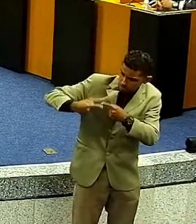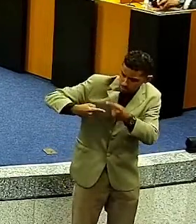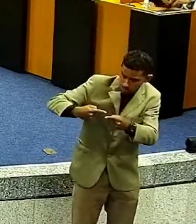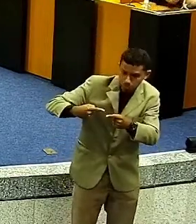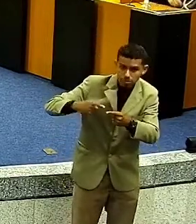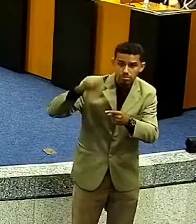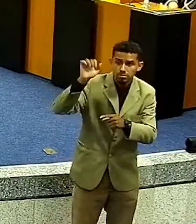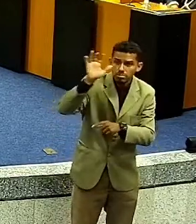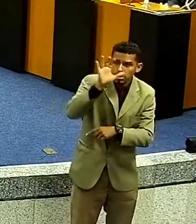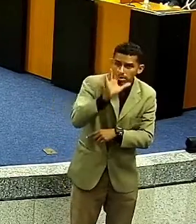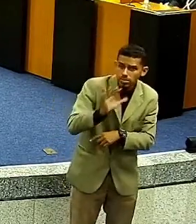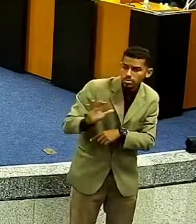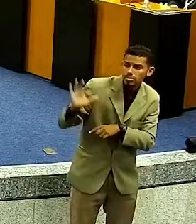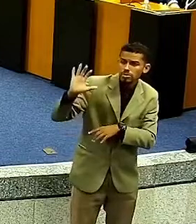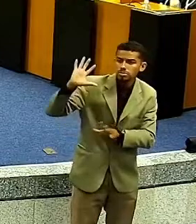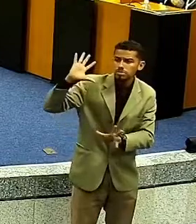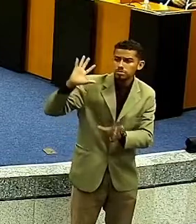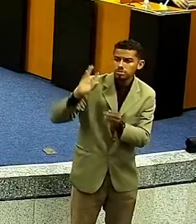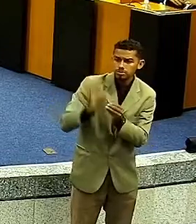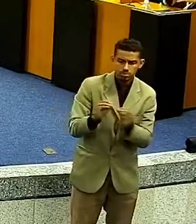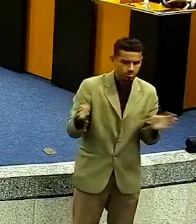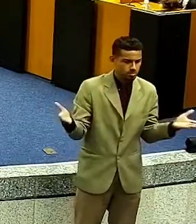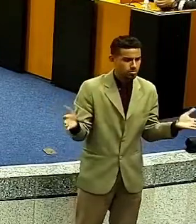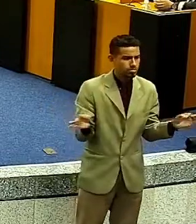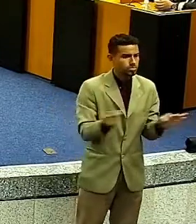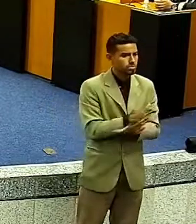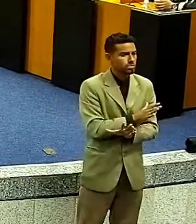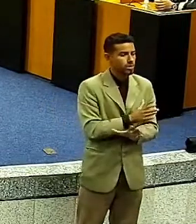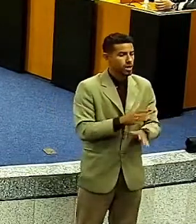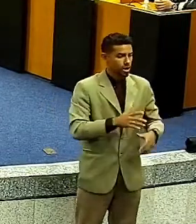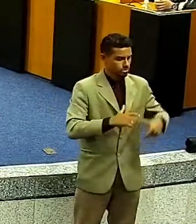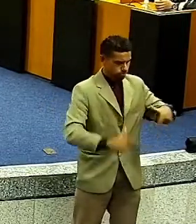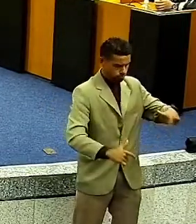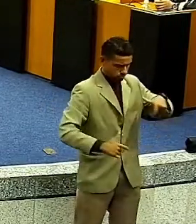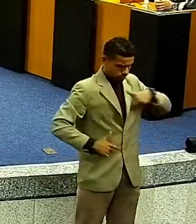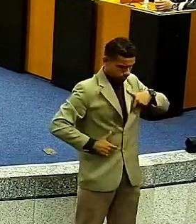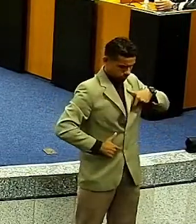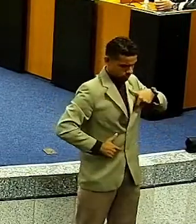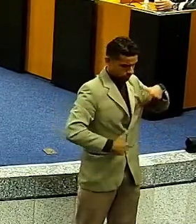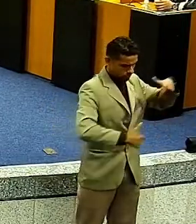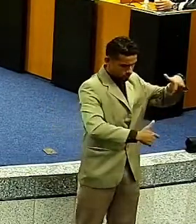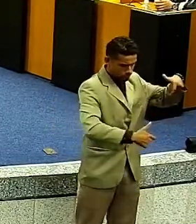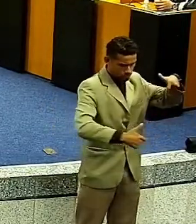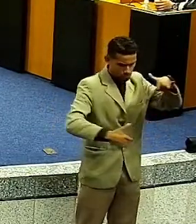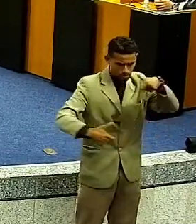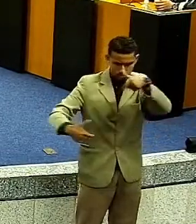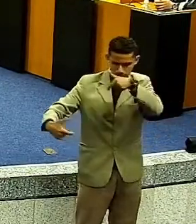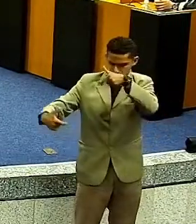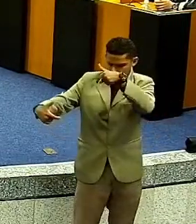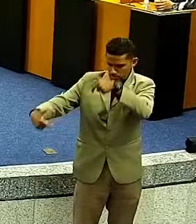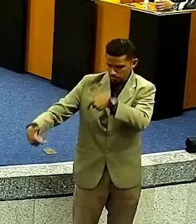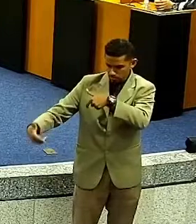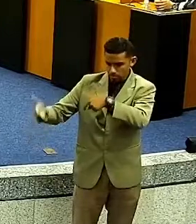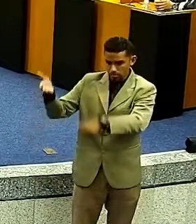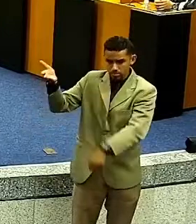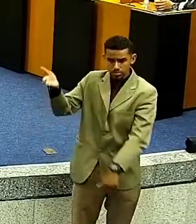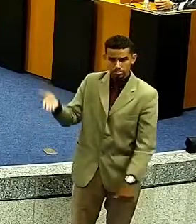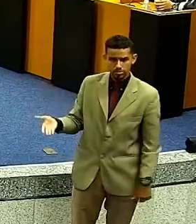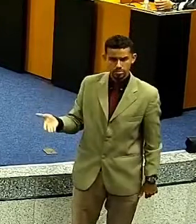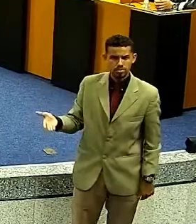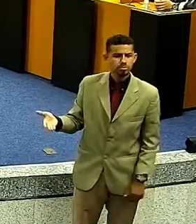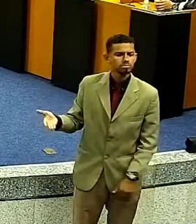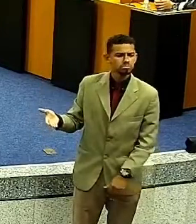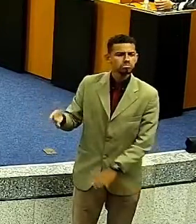e agora vou passar a presidência do egrégio Tribunal Regional Eleitoral para um cidadão da